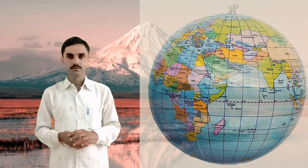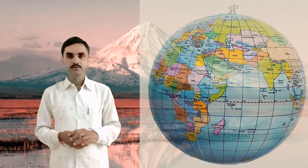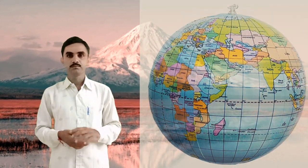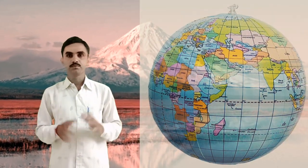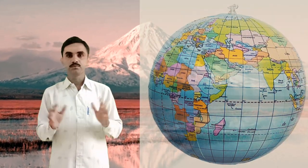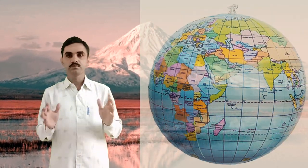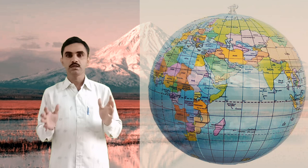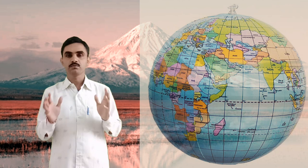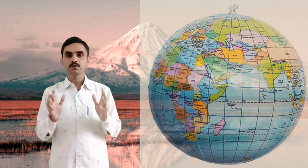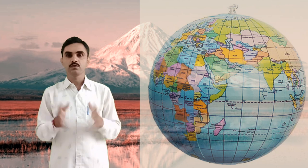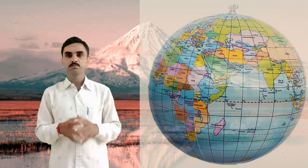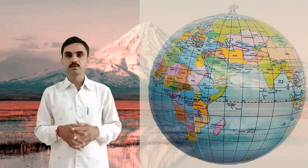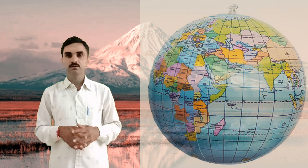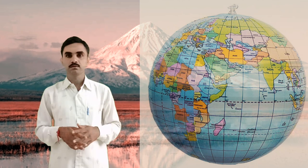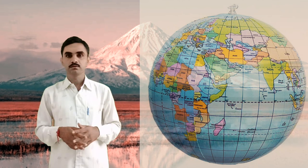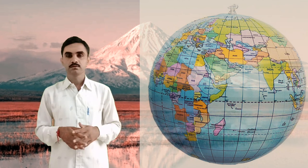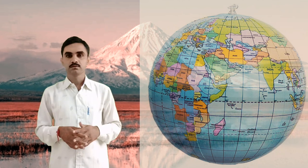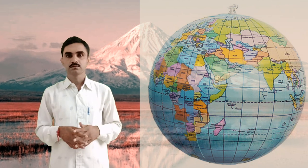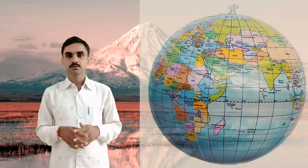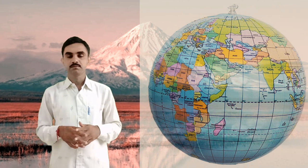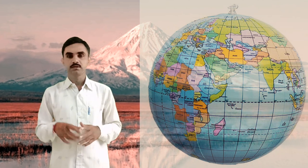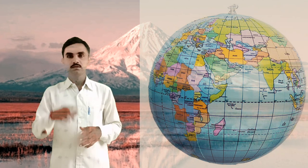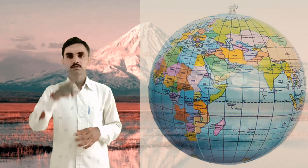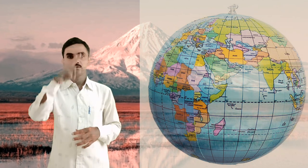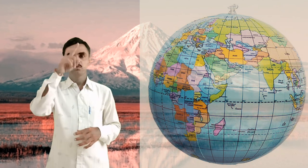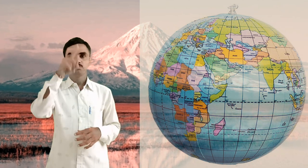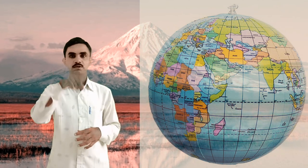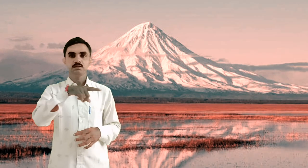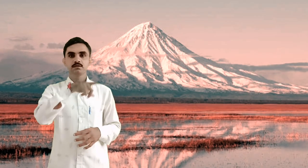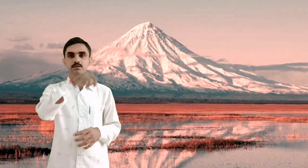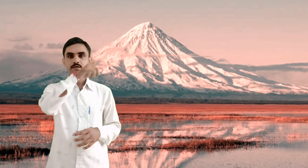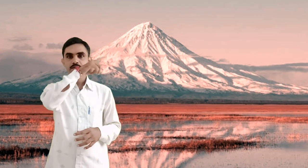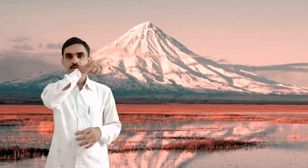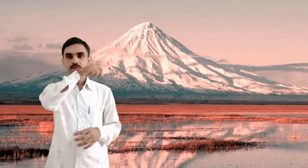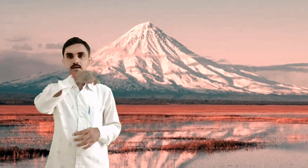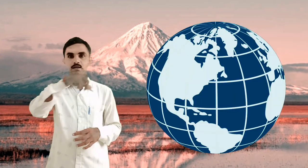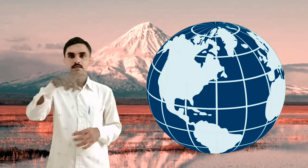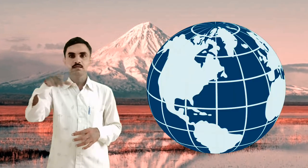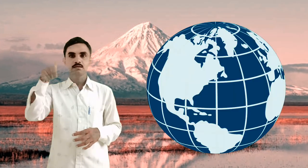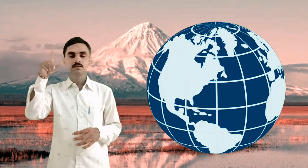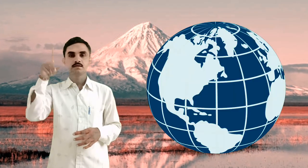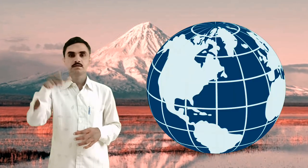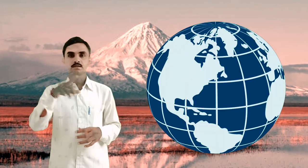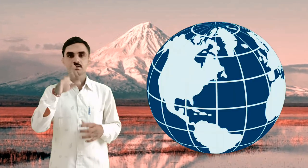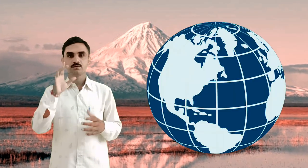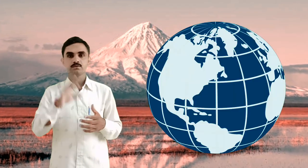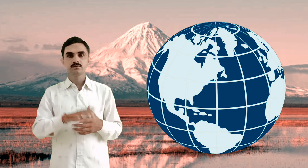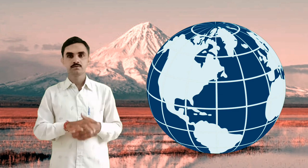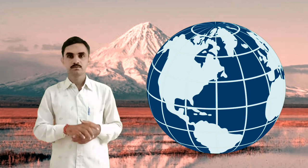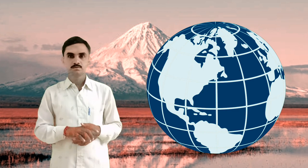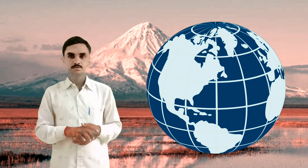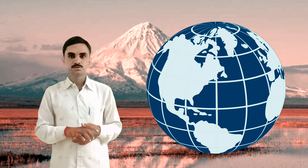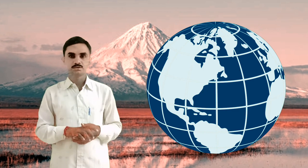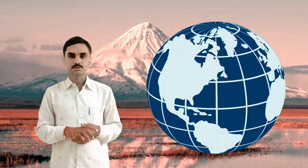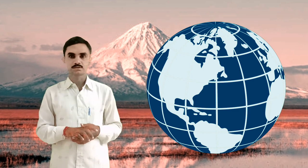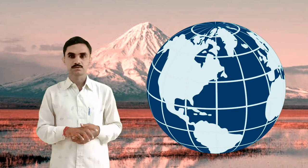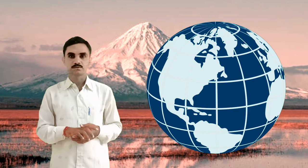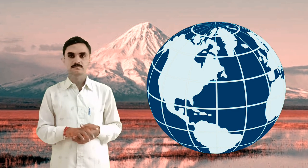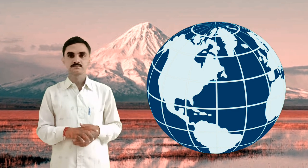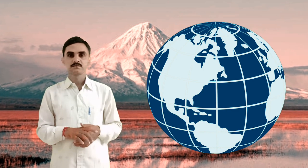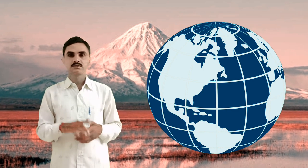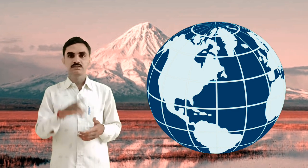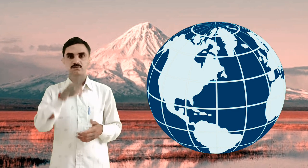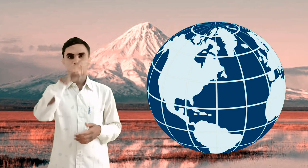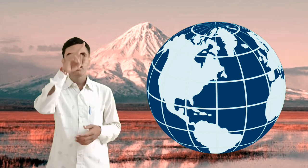जोईए। पृथ्वीना गोळा उपर तमे ऊभी अने आडी रेखाओ जोई